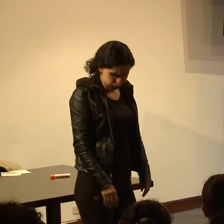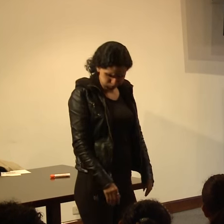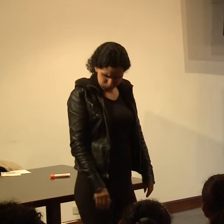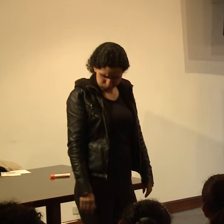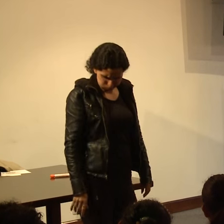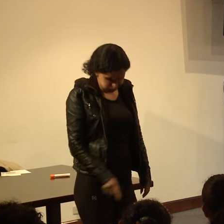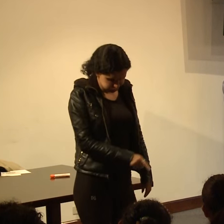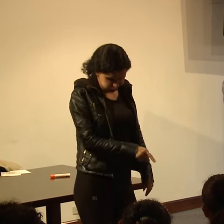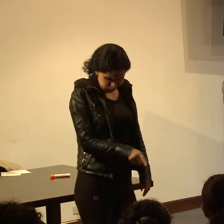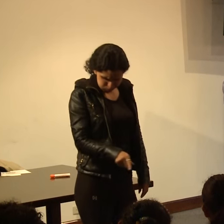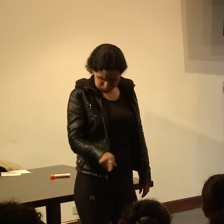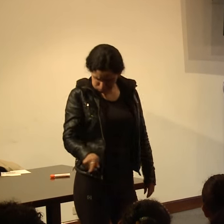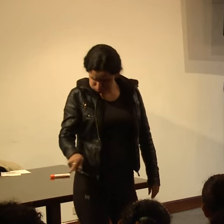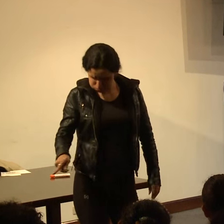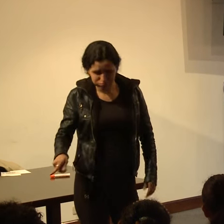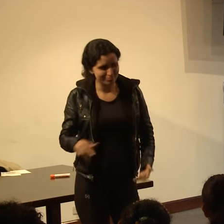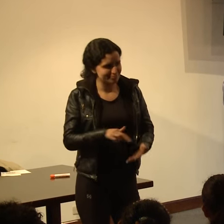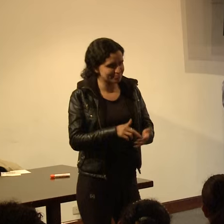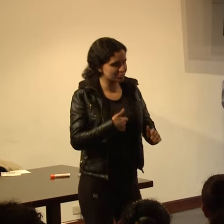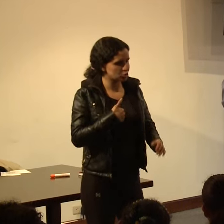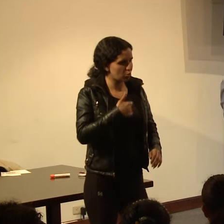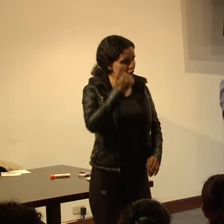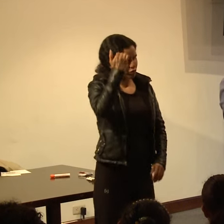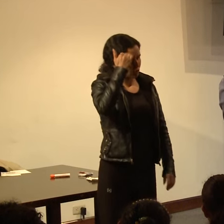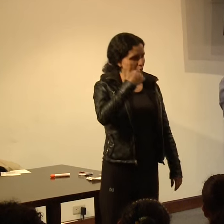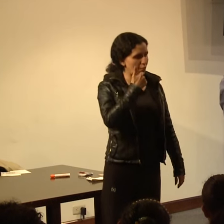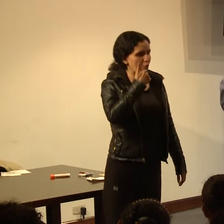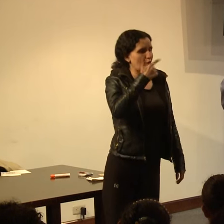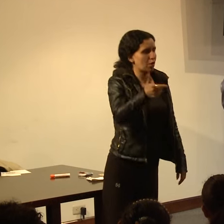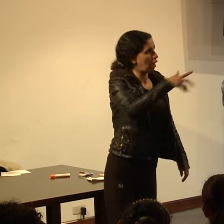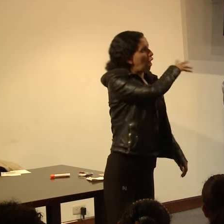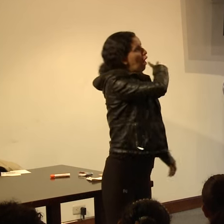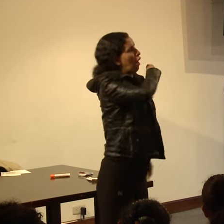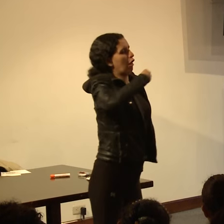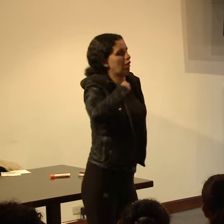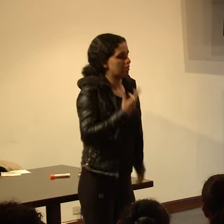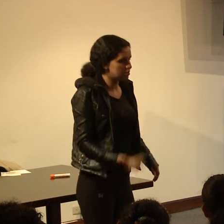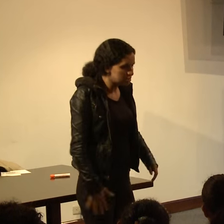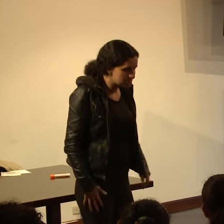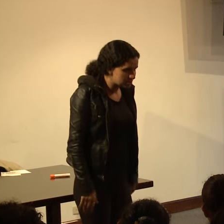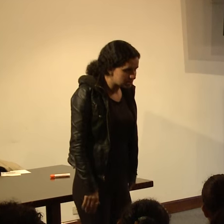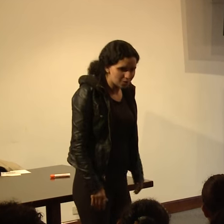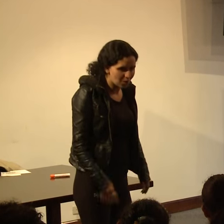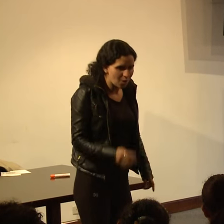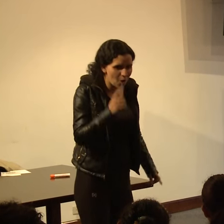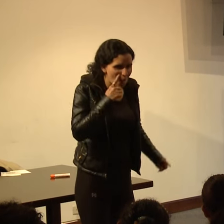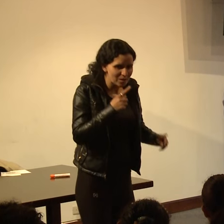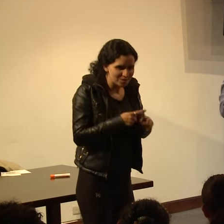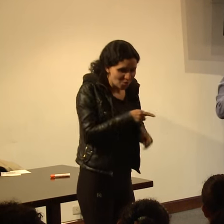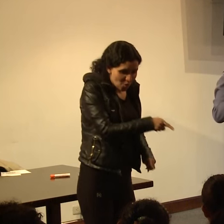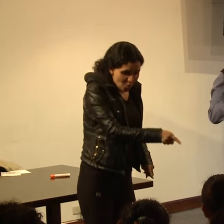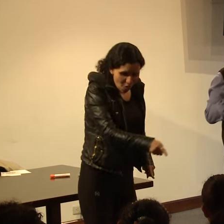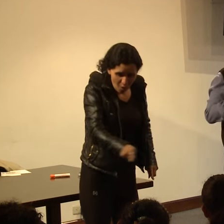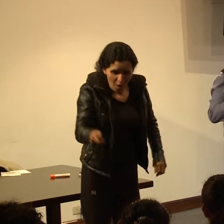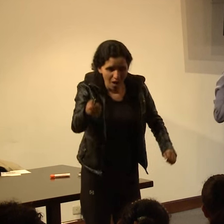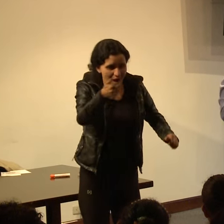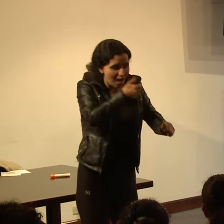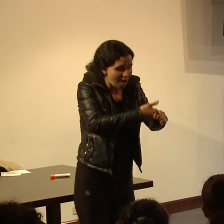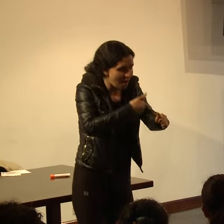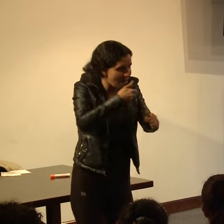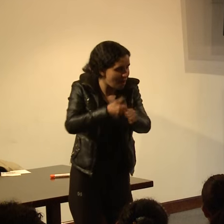inclusive la misma técnica, pero ustedes deben propender, porque cada niño... Y no es porque no entiendan la clase de arte como lo